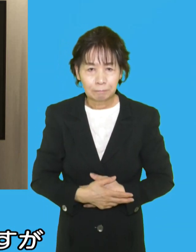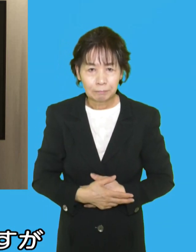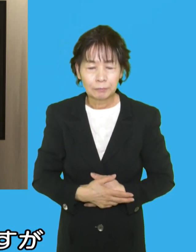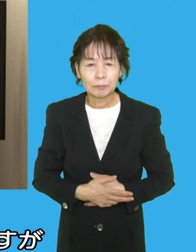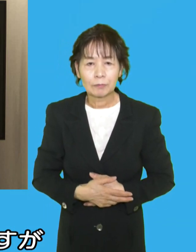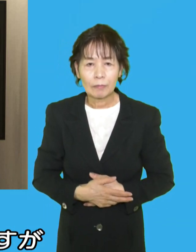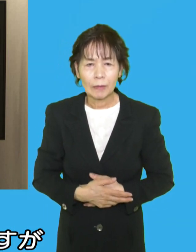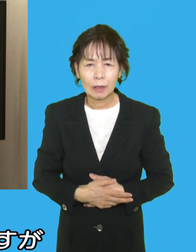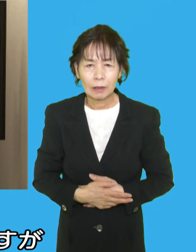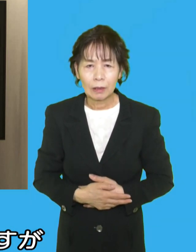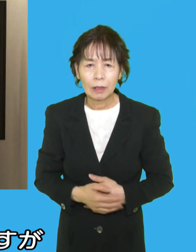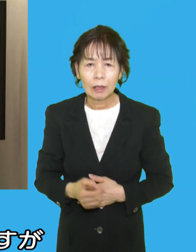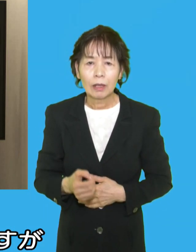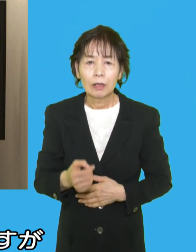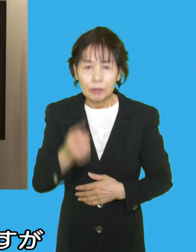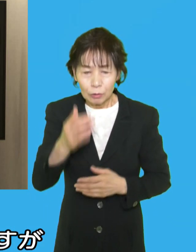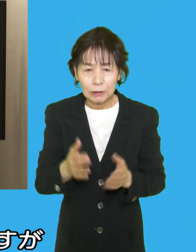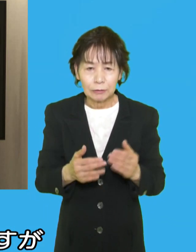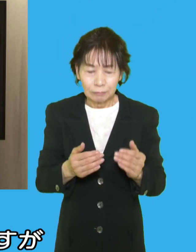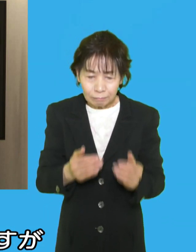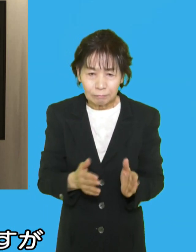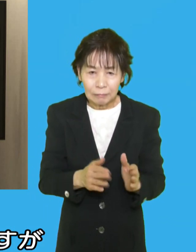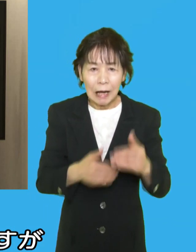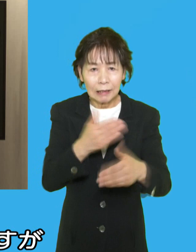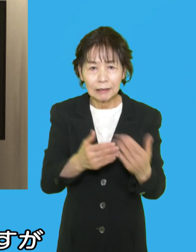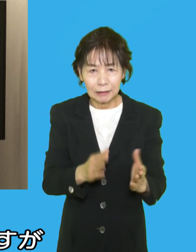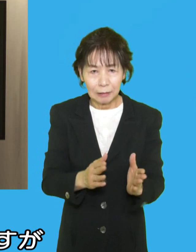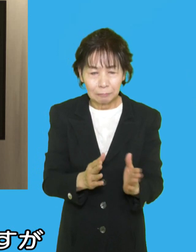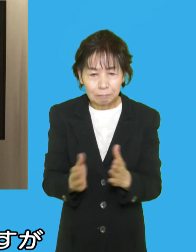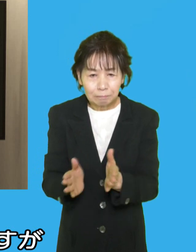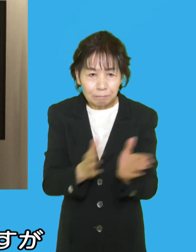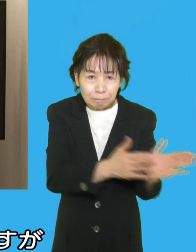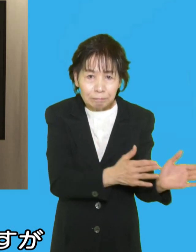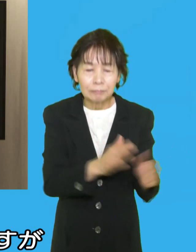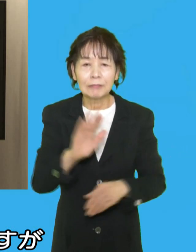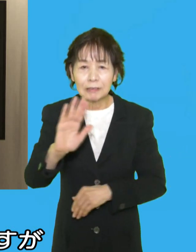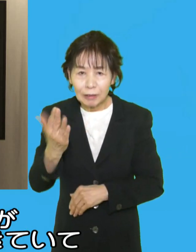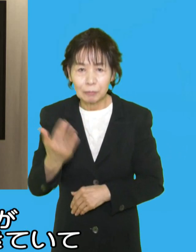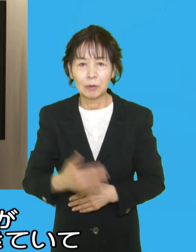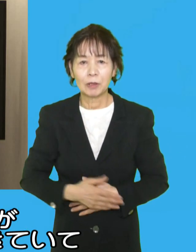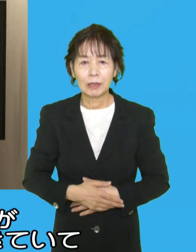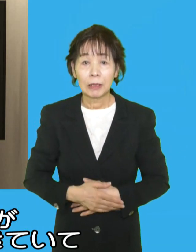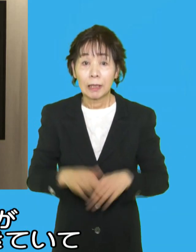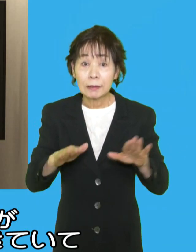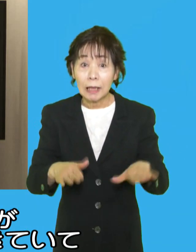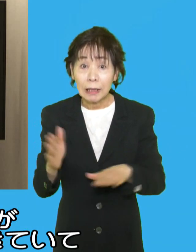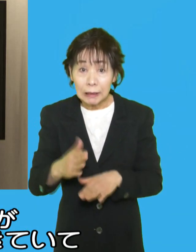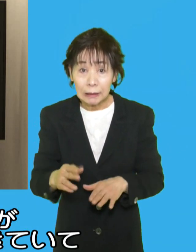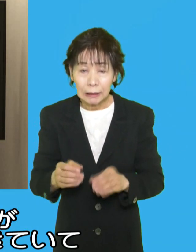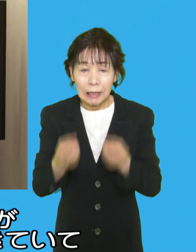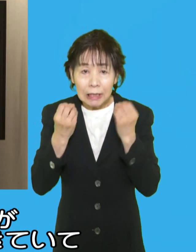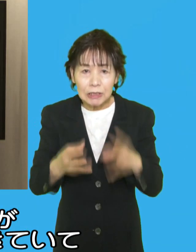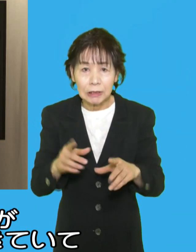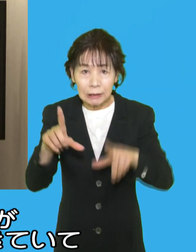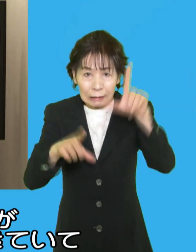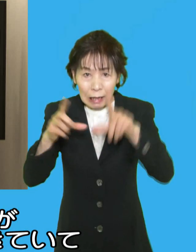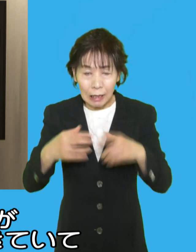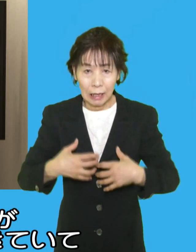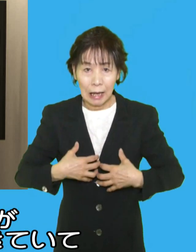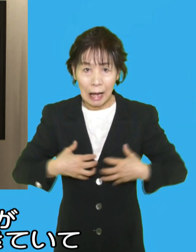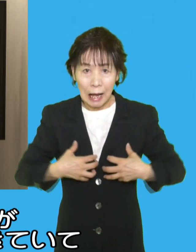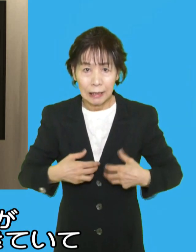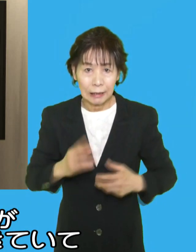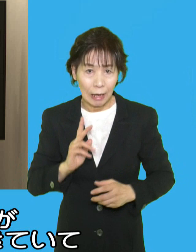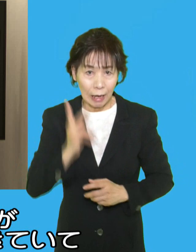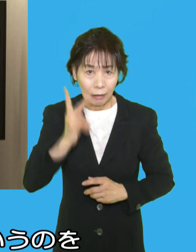ちょっと発表案件とはすみません違う話でも恐縮なんですけれども、最近新型肺炎というのもずっとこれまで